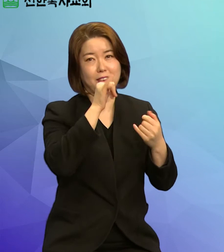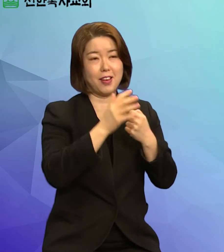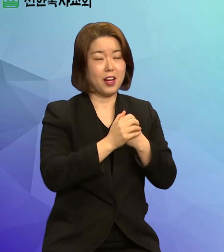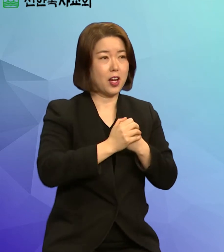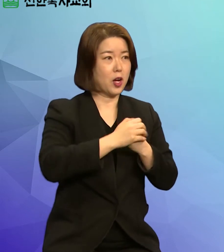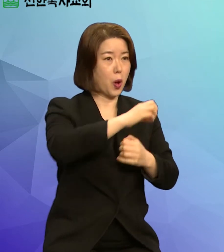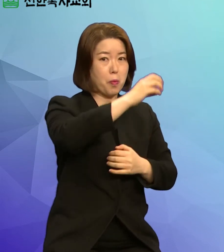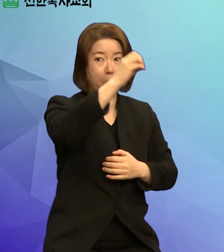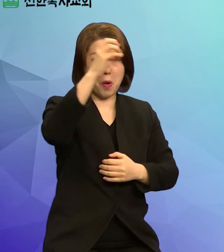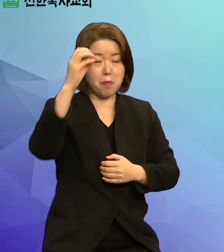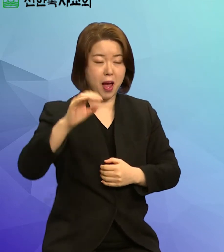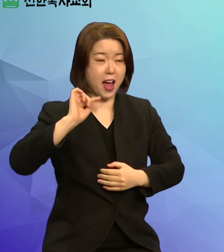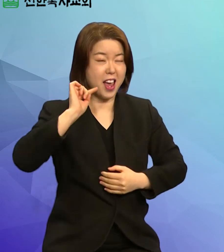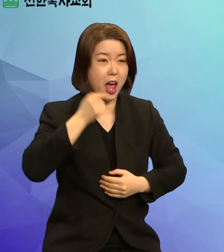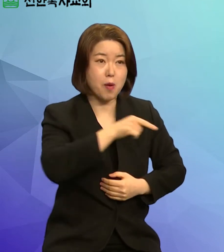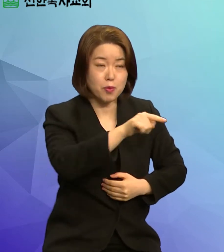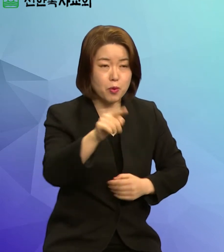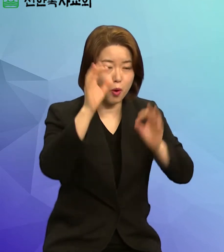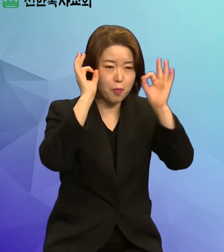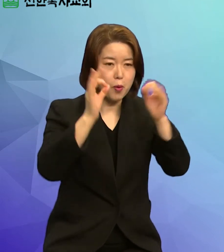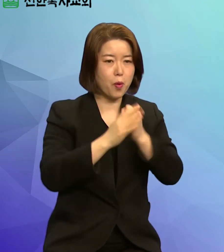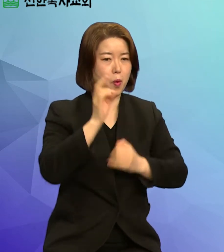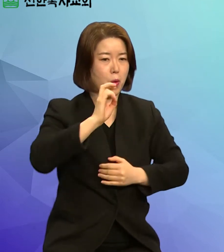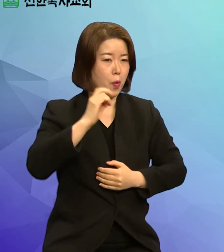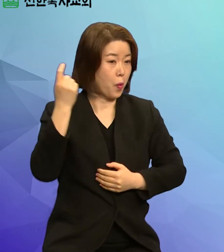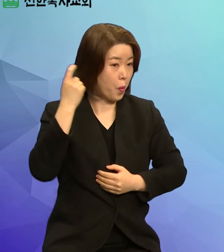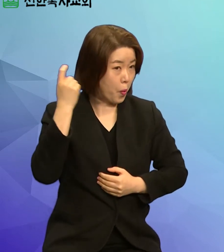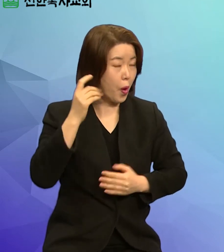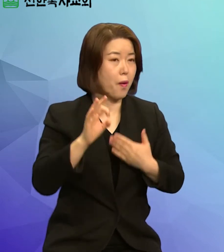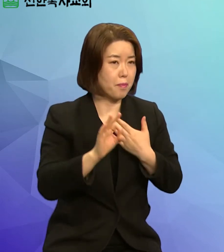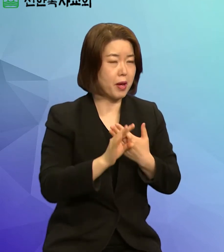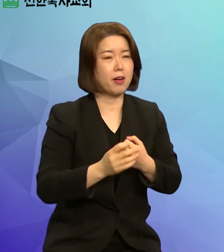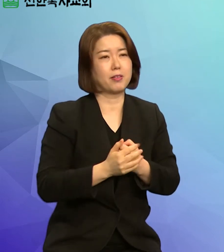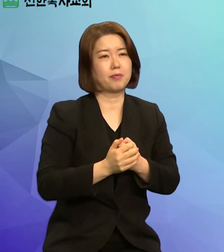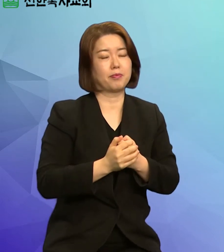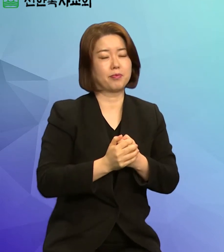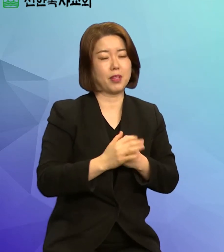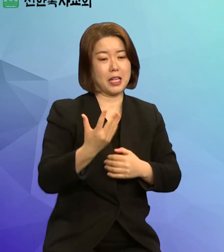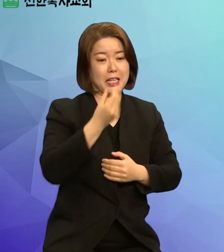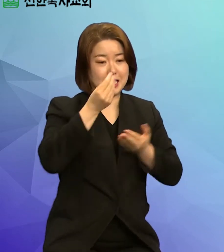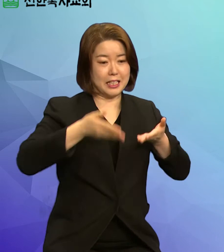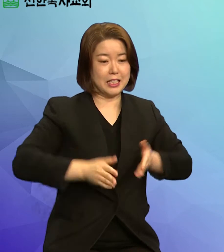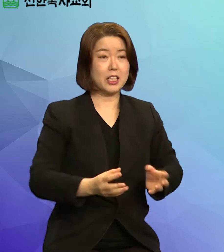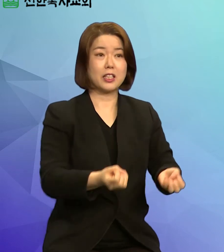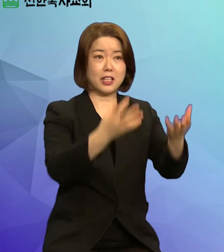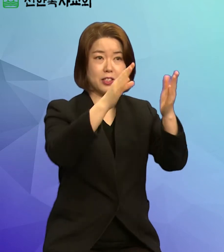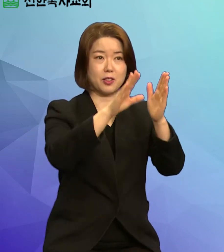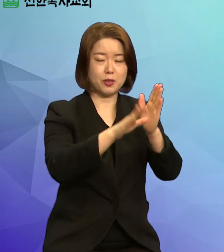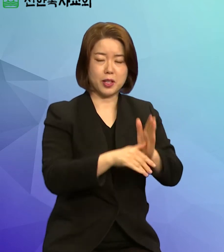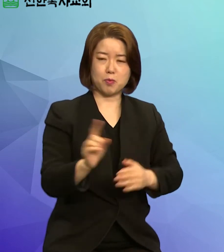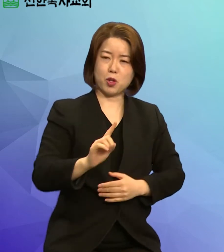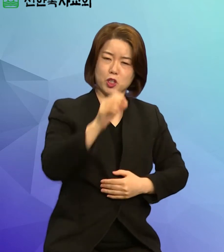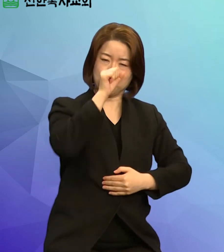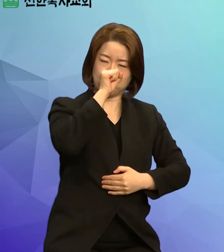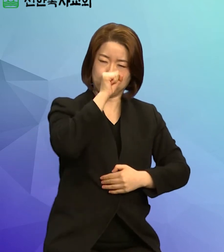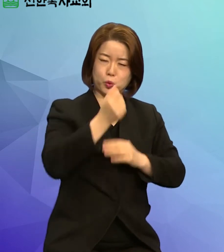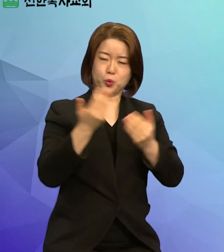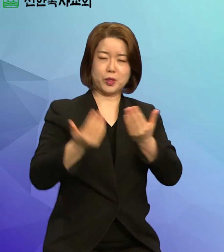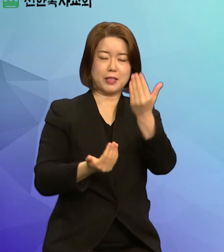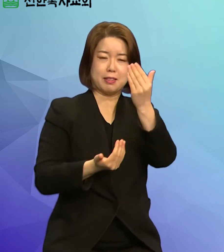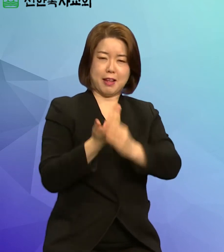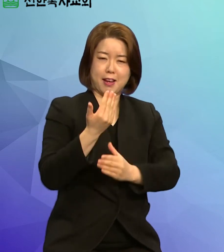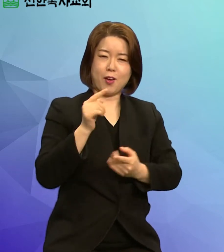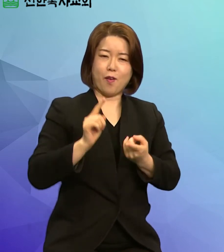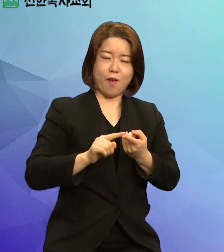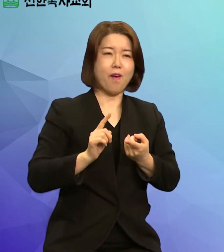장식이나 성탄절 캐롤을 듣노라 하면 성탄절에는 뭔가 아주 좋은 일이 생길 것 같은